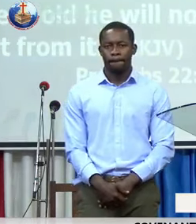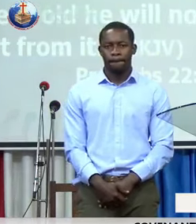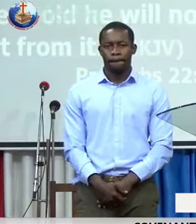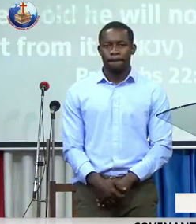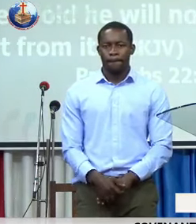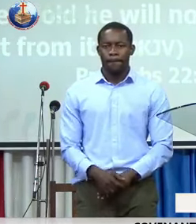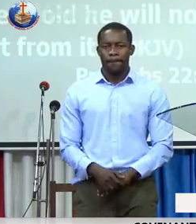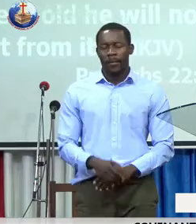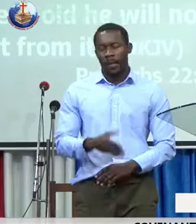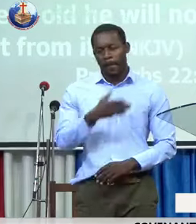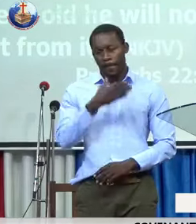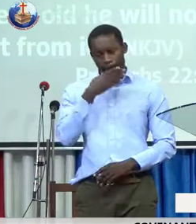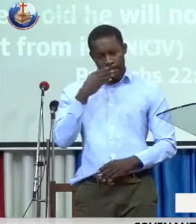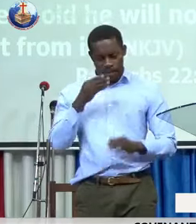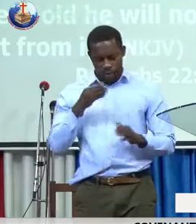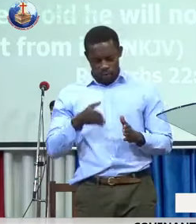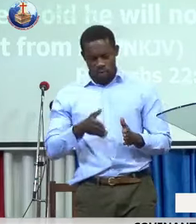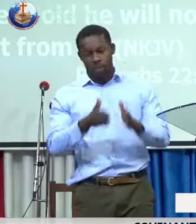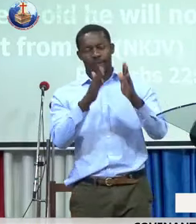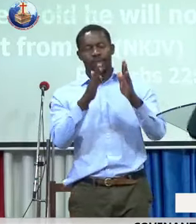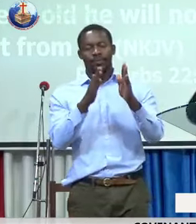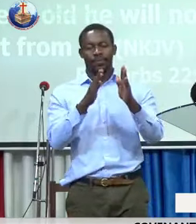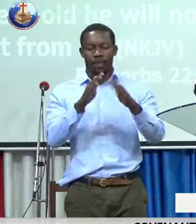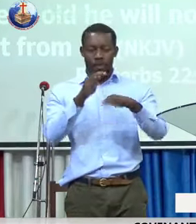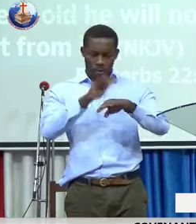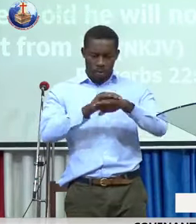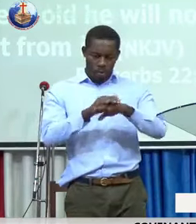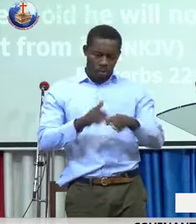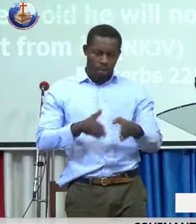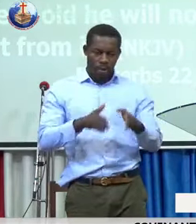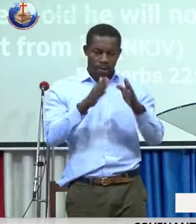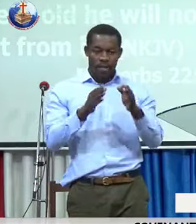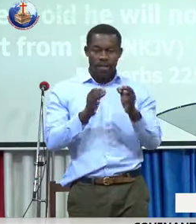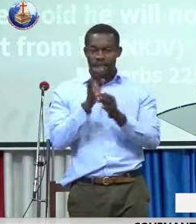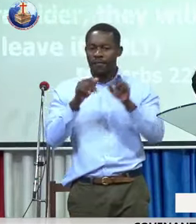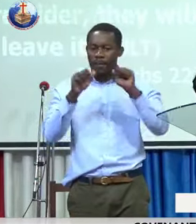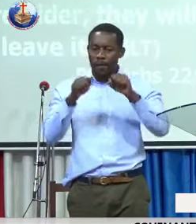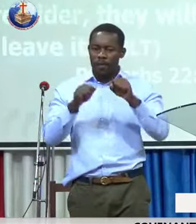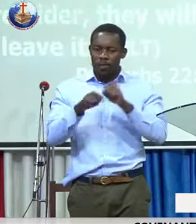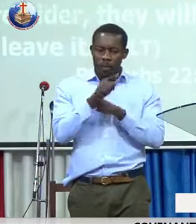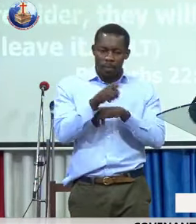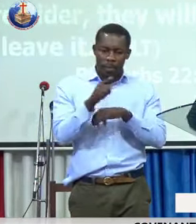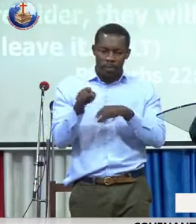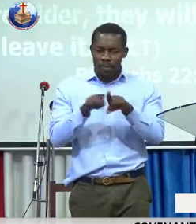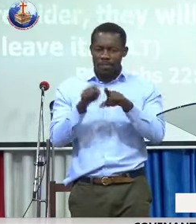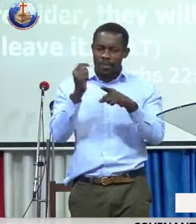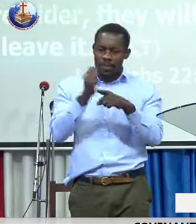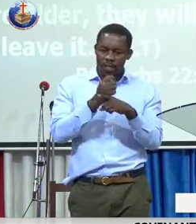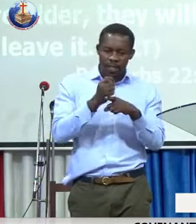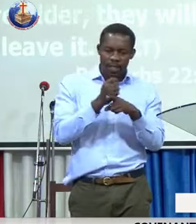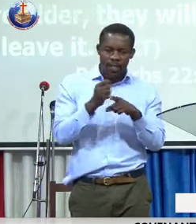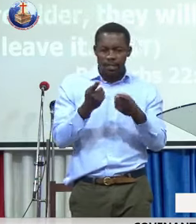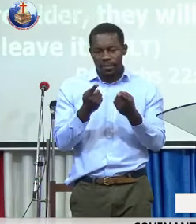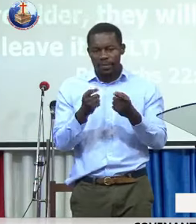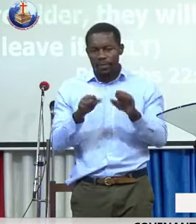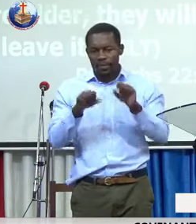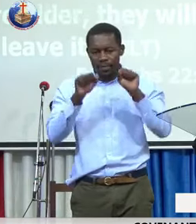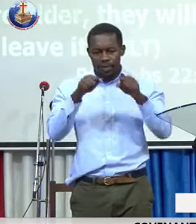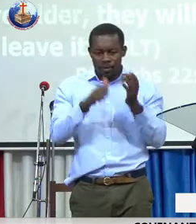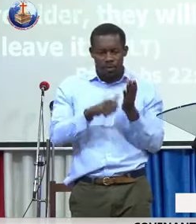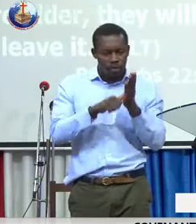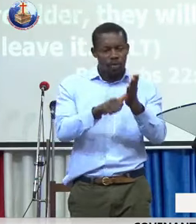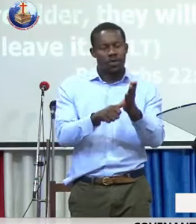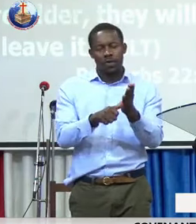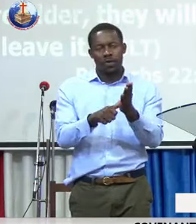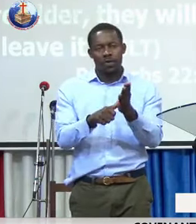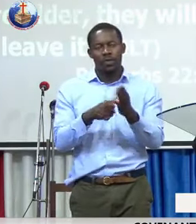right direction. Katika njia ifaayo. So if we are to point, if we are to direct, if we are to train, kwa hivyo kama ni kuelekeza, kama ni